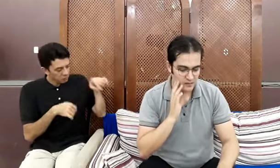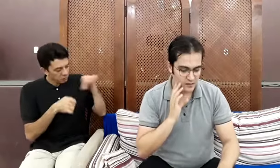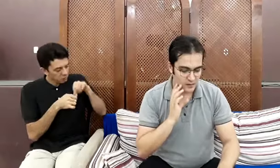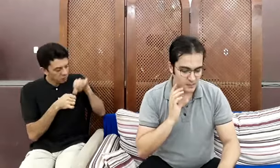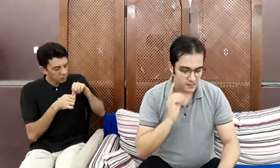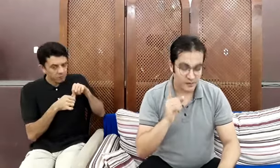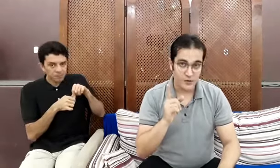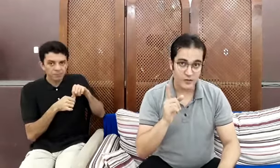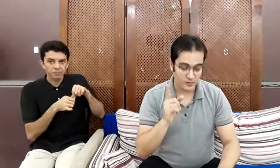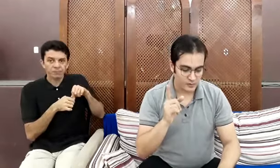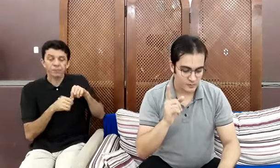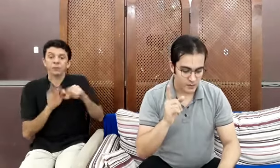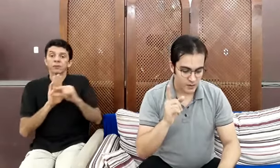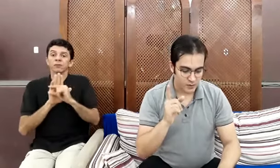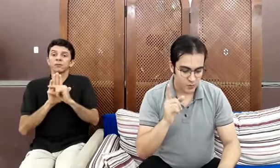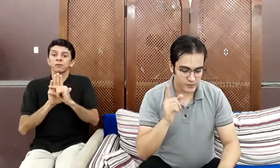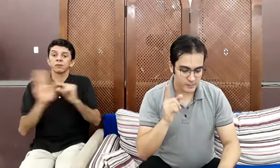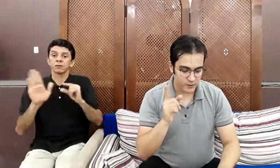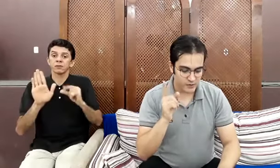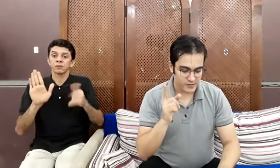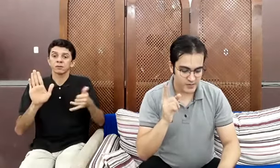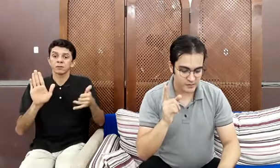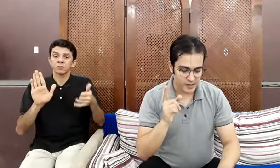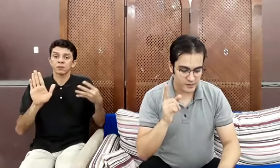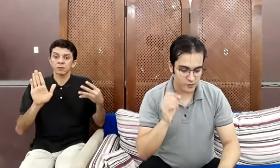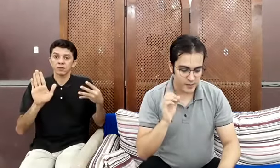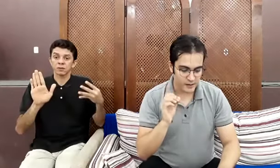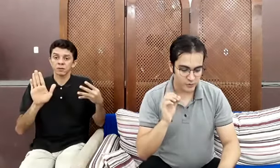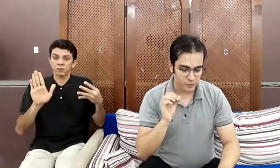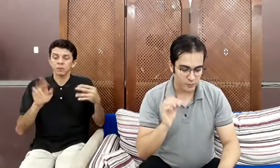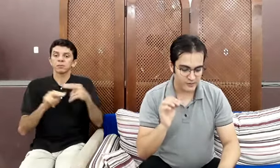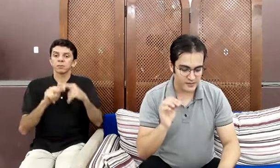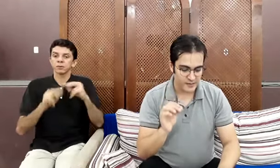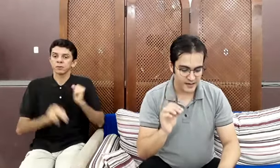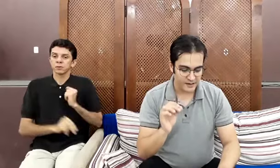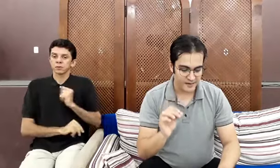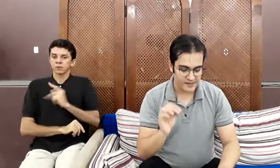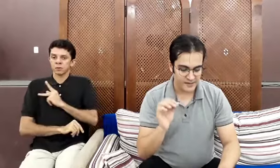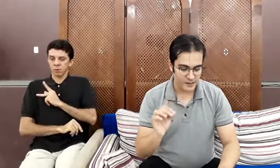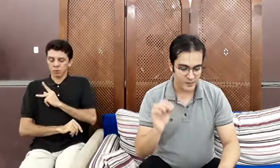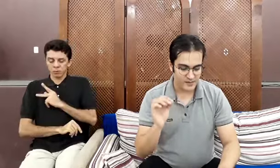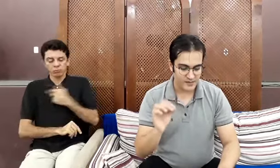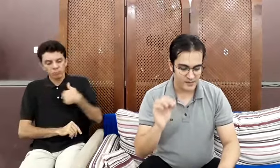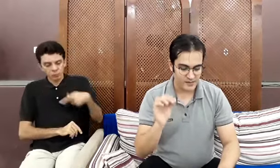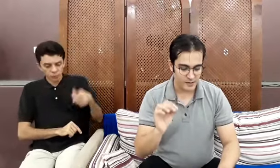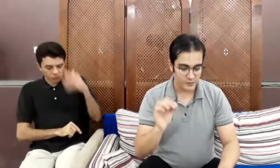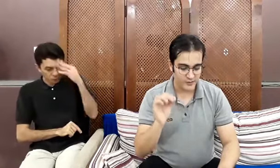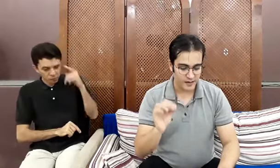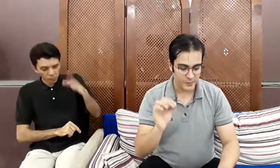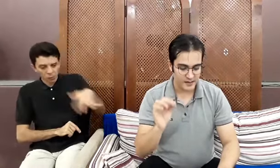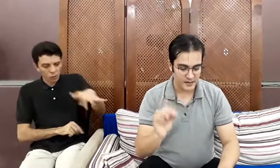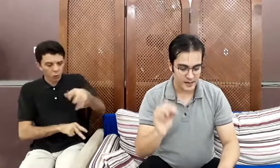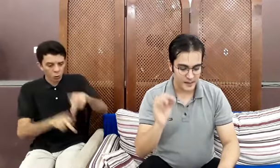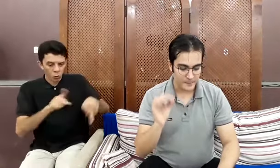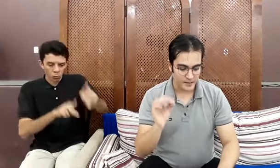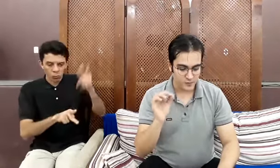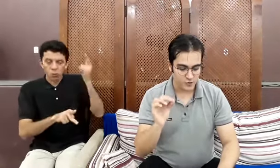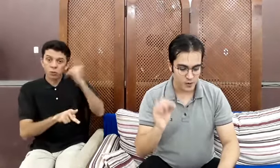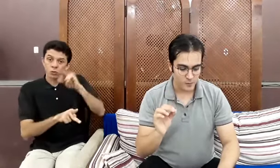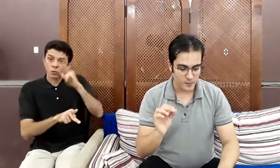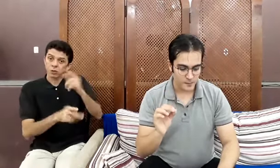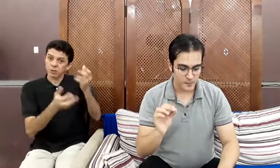faz. Verso 14. Quando os apóstolos em Jerusalém souberam que o povo de Samaria havia aceitado a mensagem de Deus, enviaram para lá